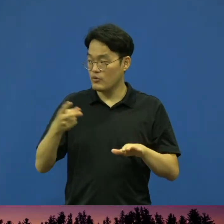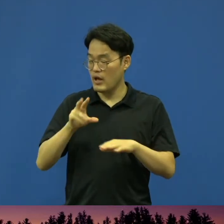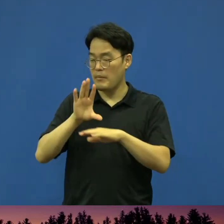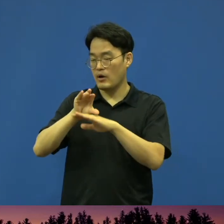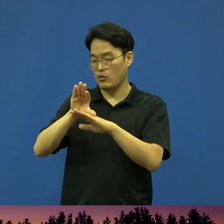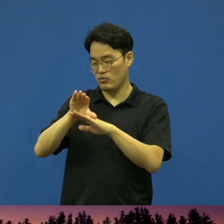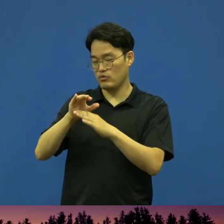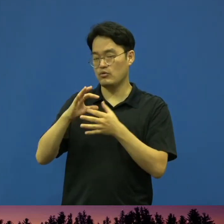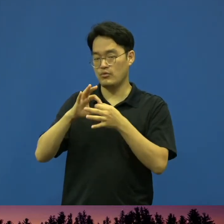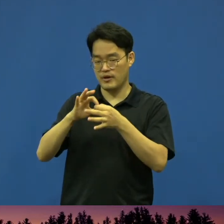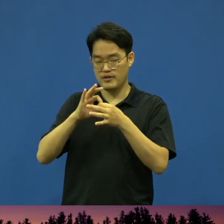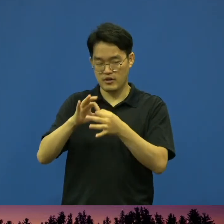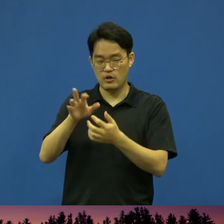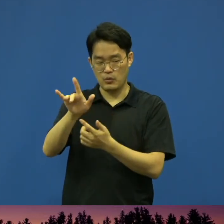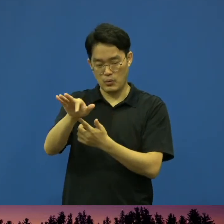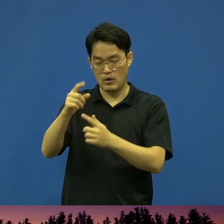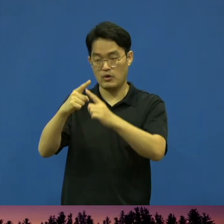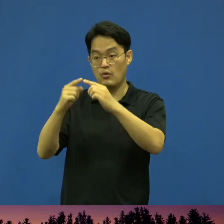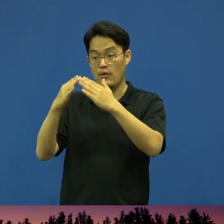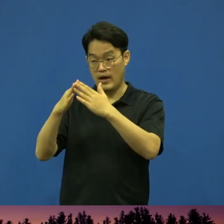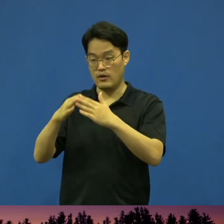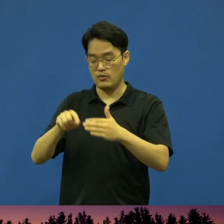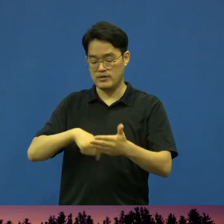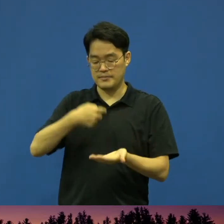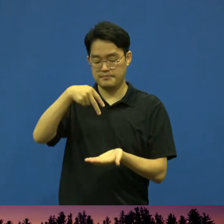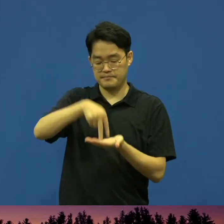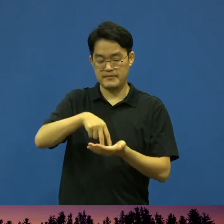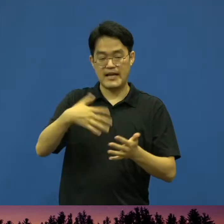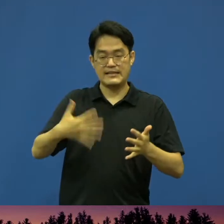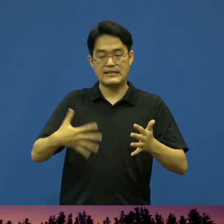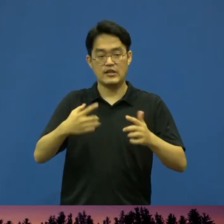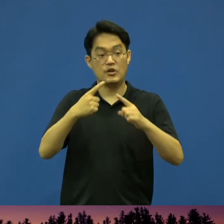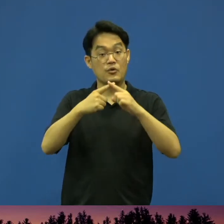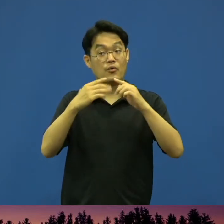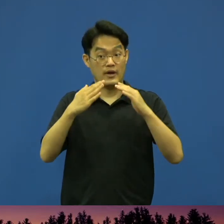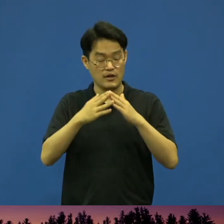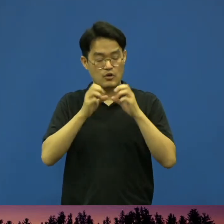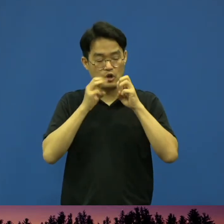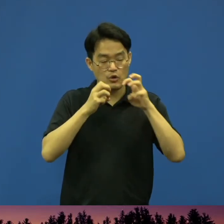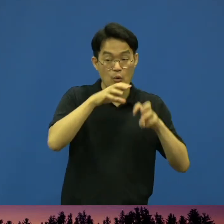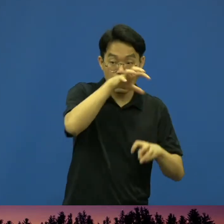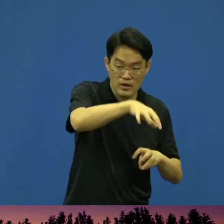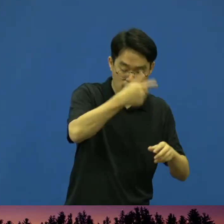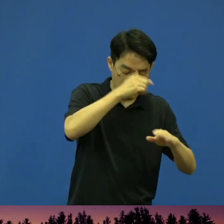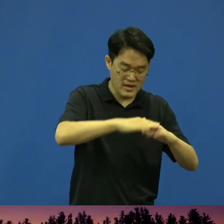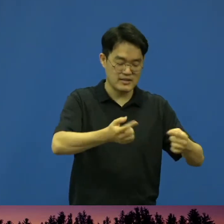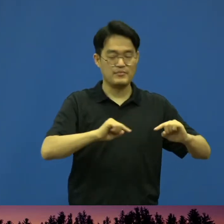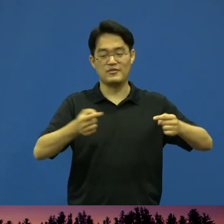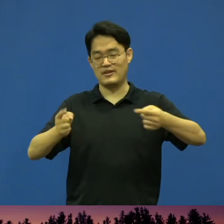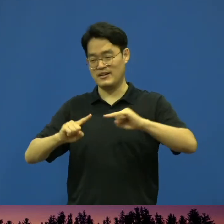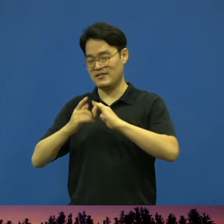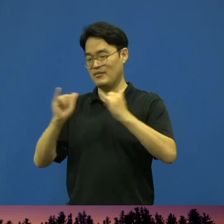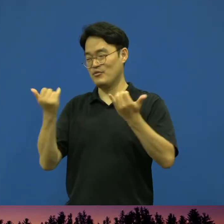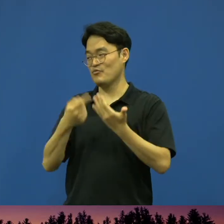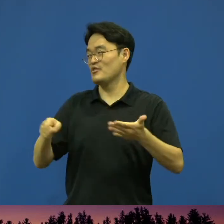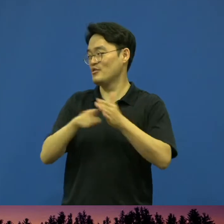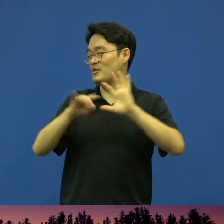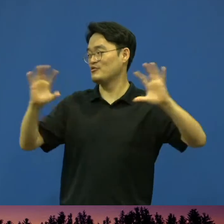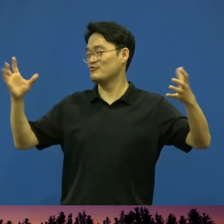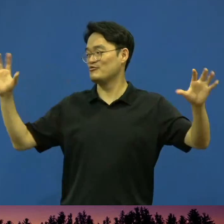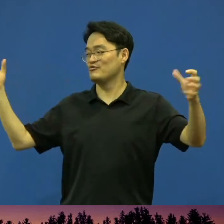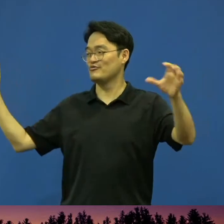농어촌 교회와 또 미래 자립교회 선교지에서 또 이 예배를 함께하고 있는 우리 믿음의 동역자들을 위해서 한번 마지막으로 격려 박수 한번 쳤으면